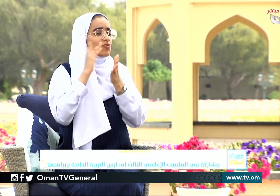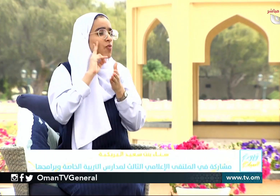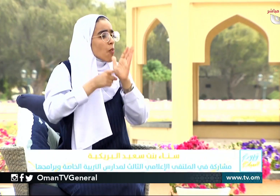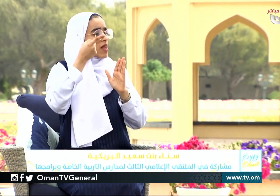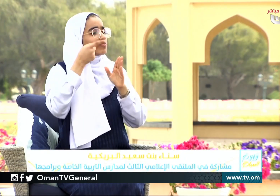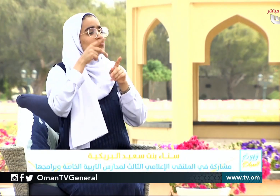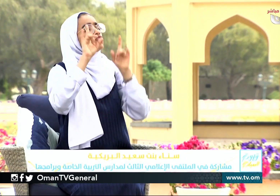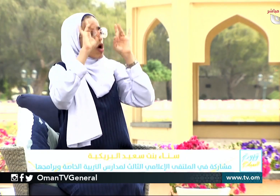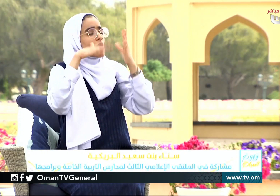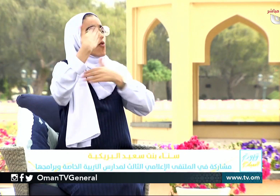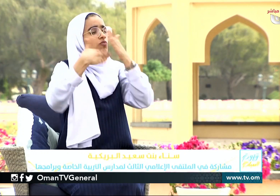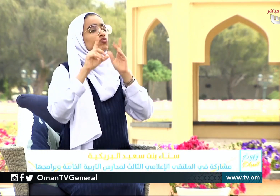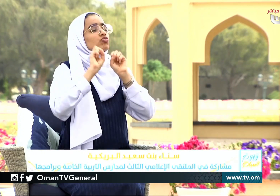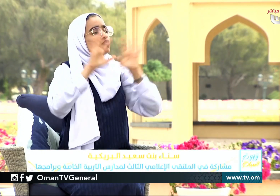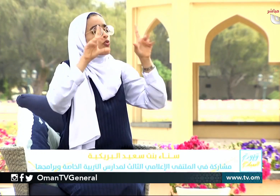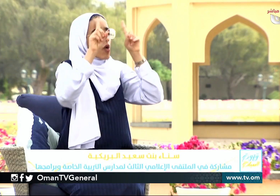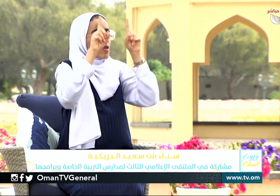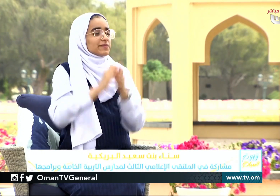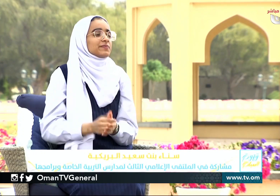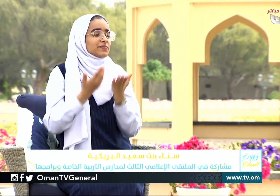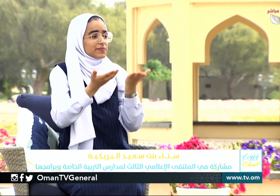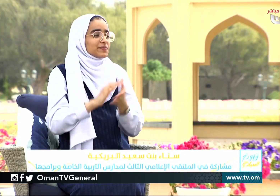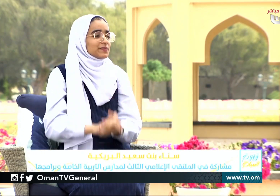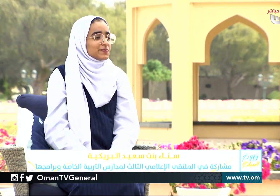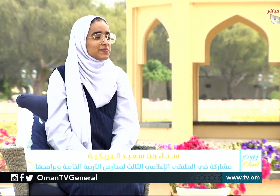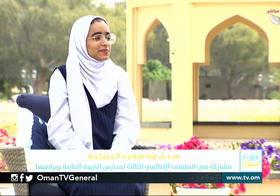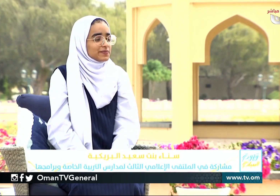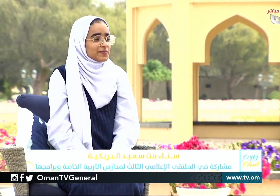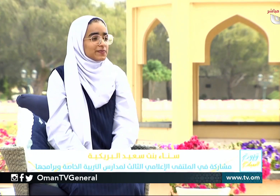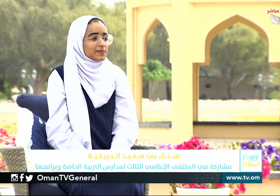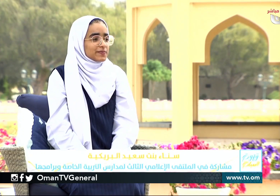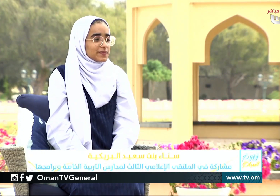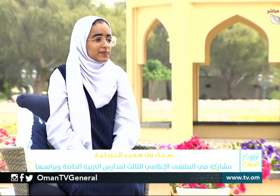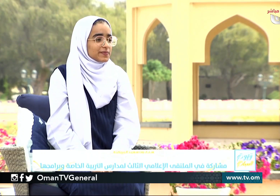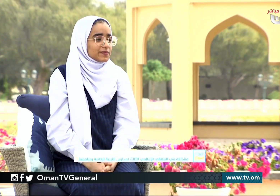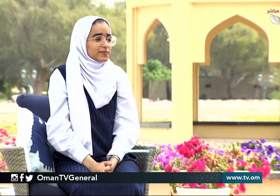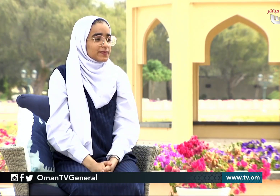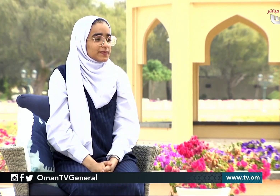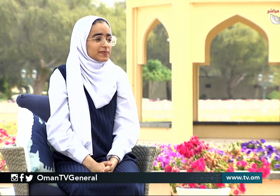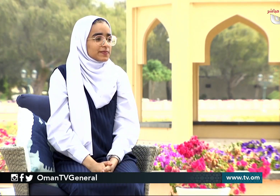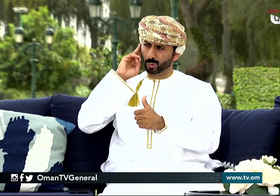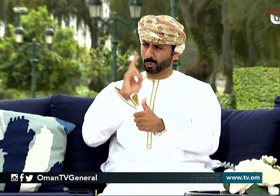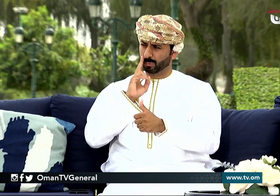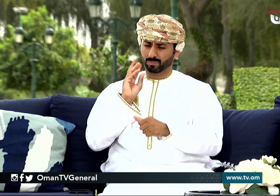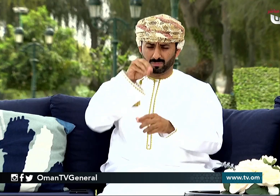أرغب في أدرسه في خارج السلطنة، وإن شاء الله أن أطور من نفسي في هذا المجال. نعم، جميل. السؤال التالي بالنسبة لك